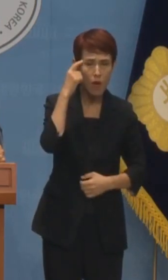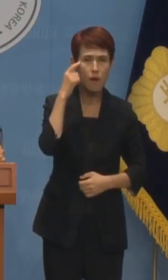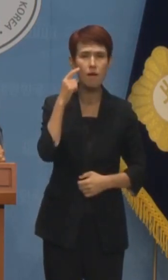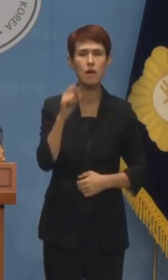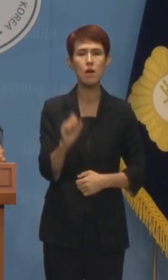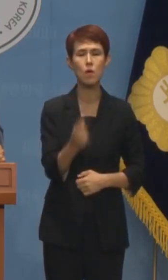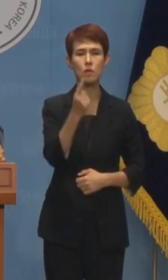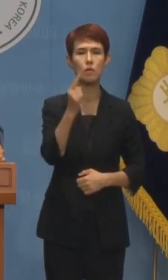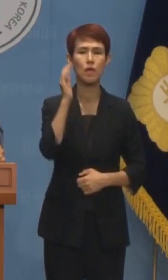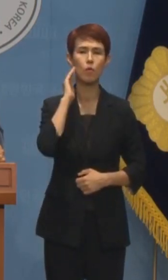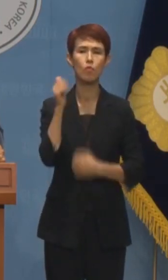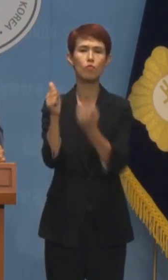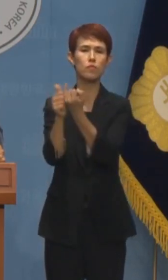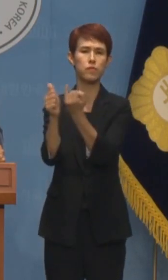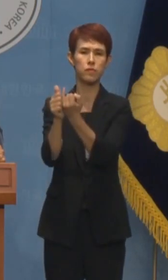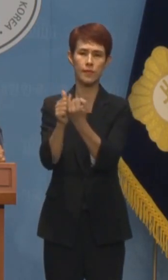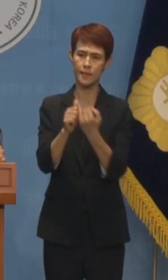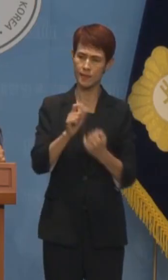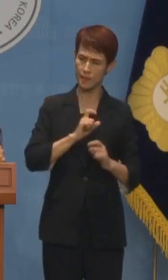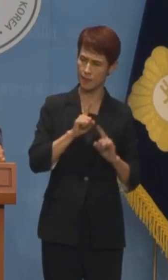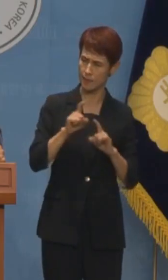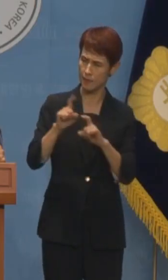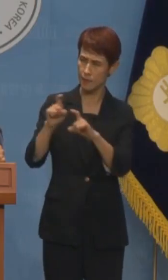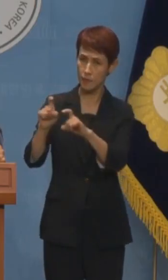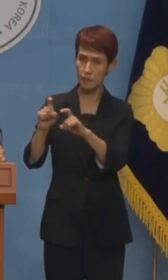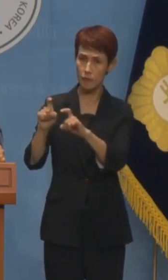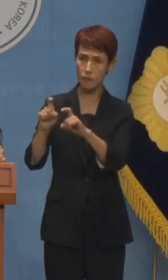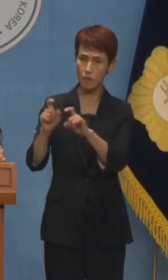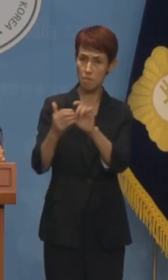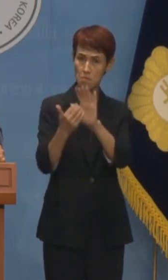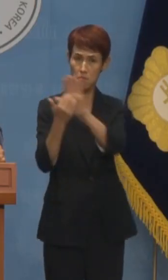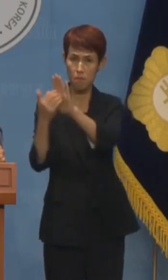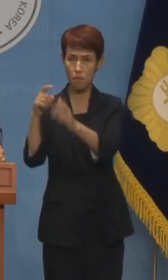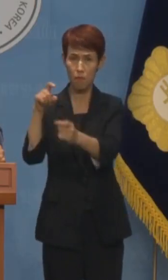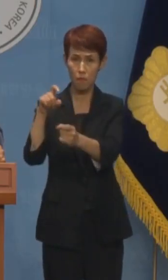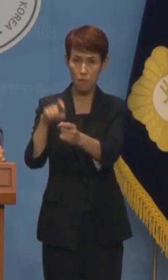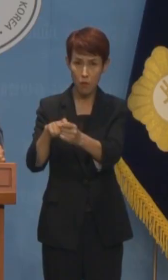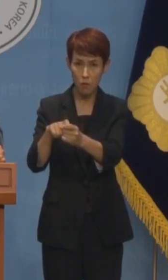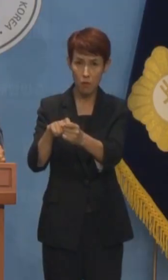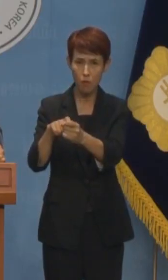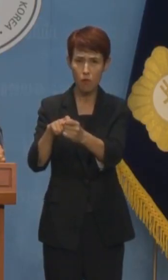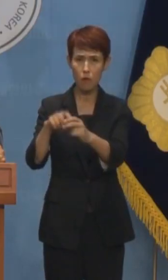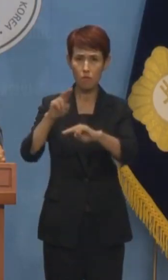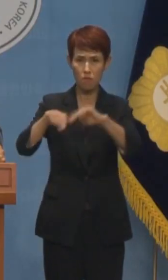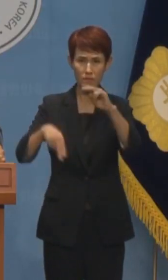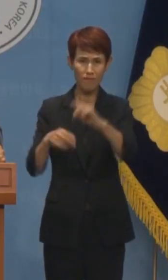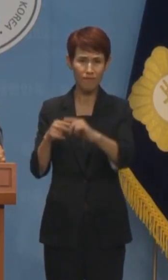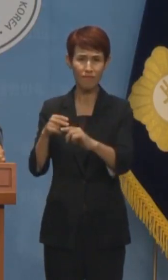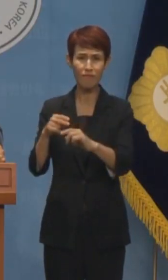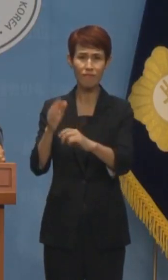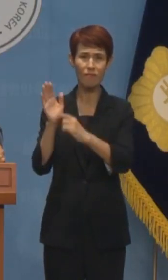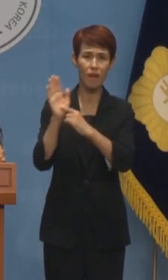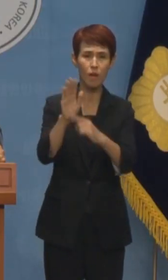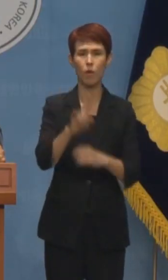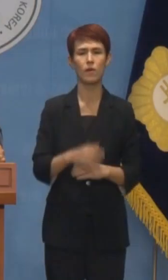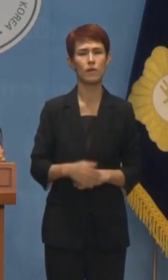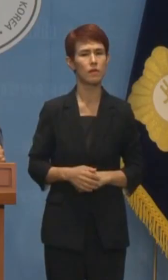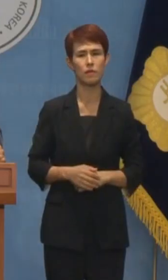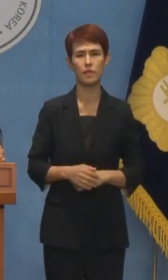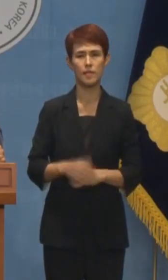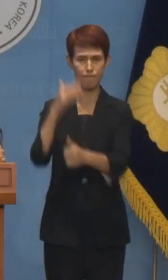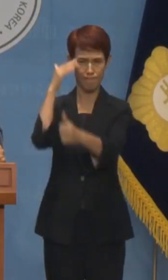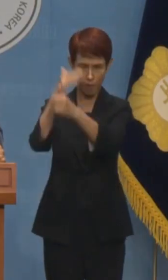대통령 부부로 향하는 것을 차단하기 위한 꼬리 자르기입니다. 당장